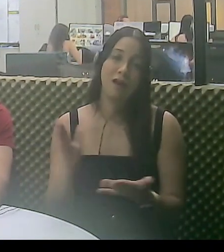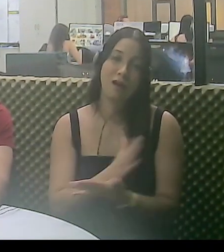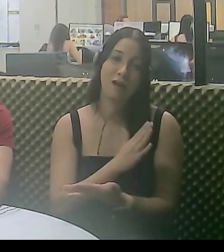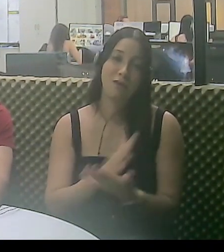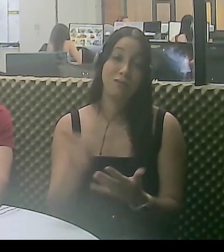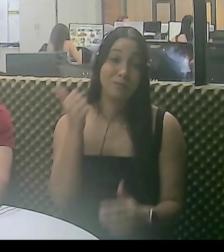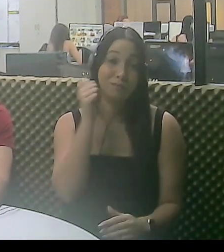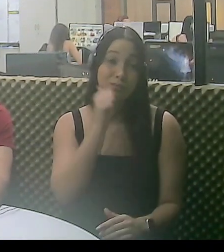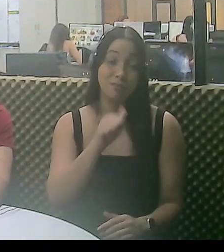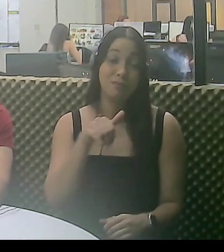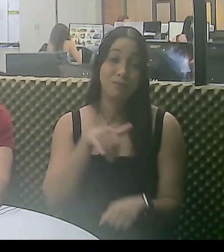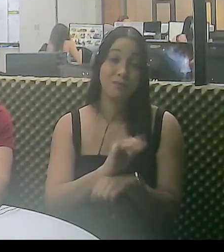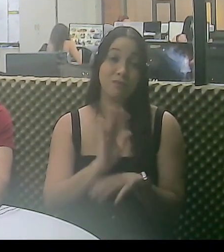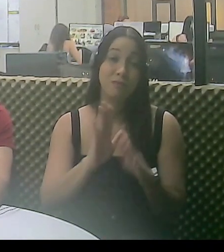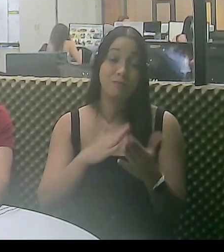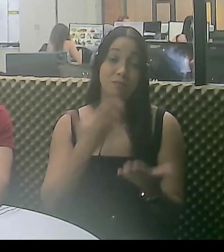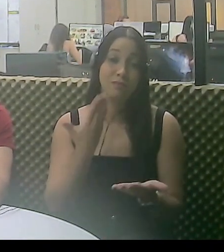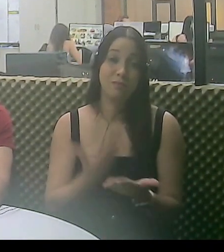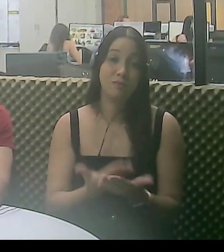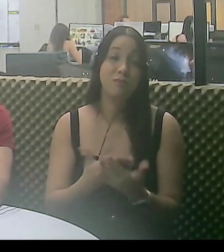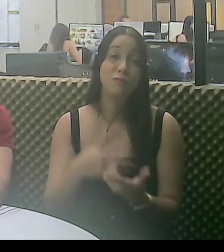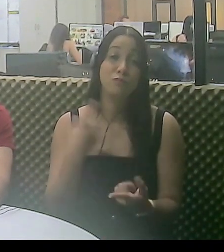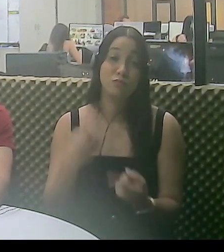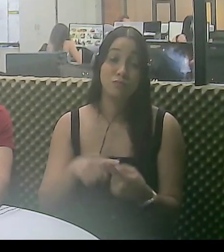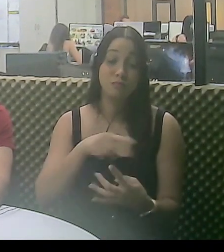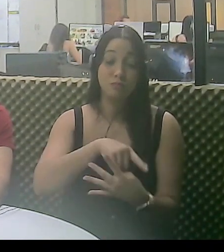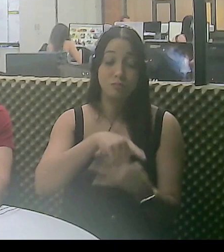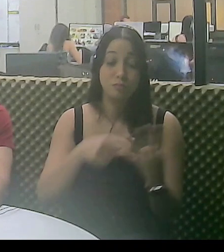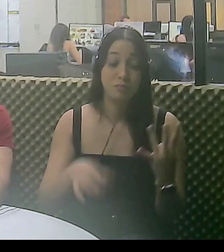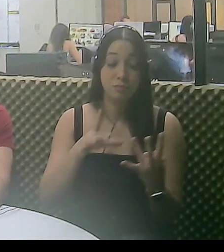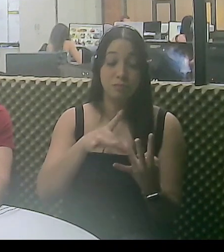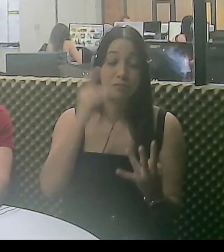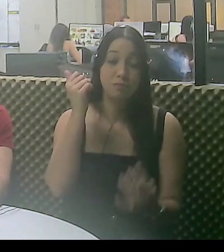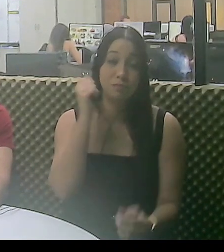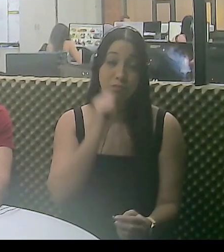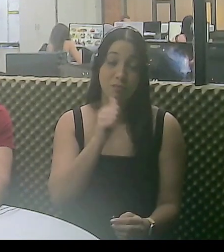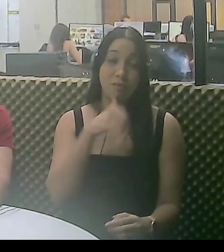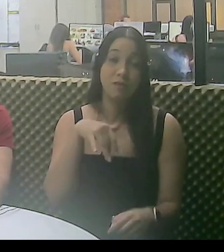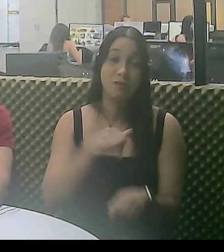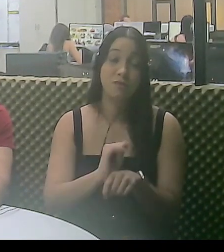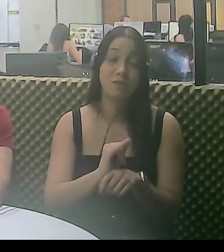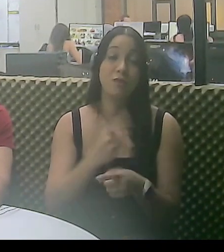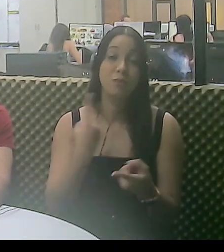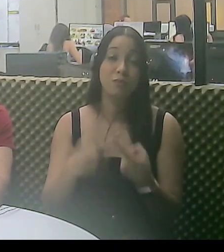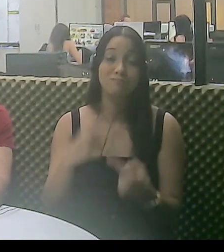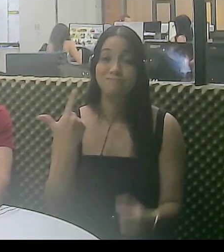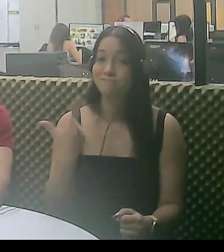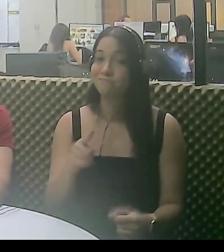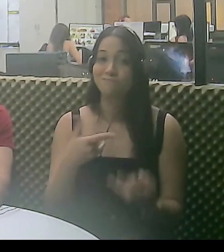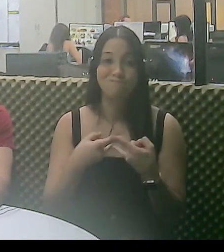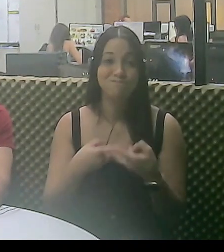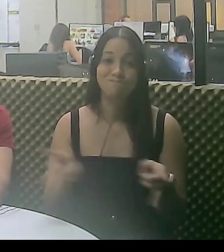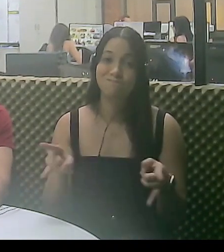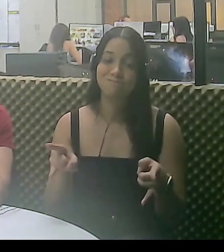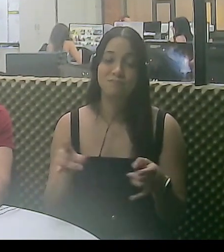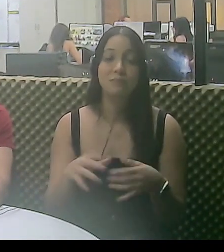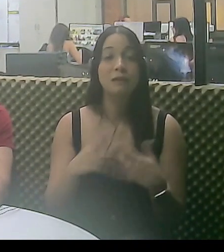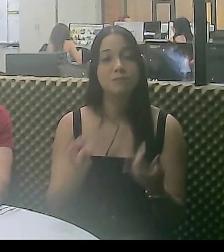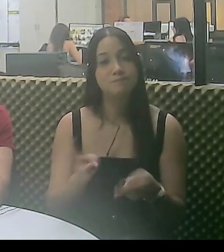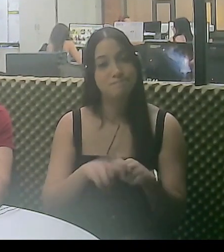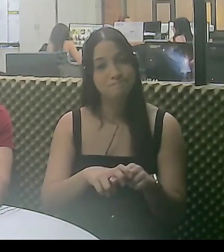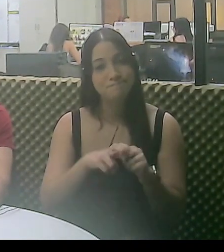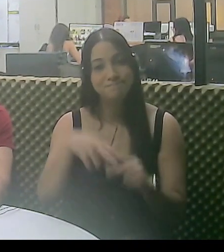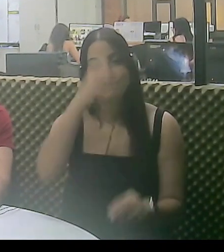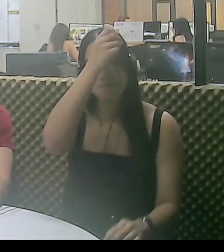Mas também é uma capa da invisibilidade, porque às vezes a Ana não aparece na escola. É porque ela é uma dentre 4 garotas